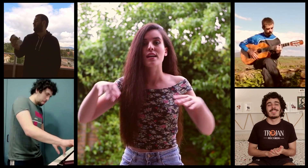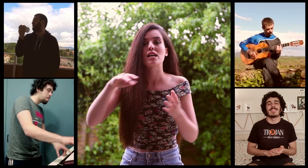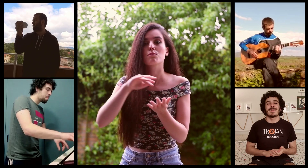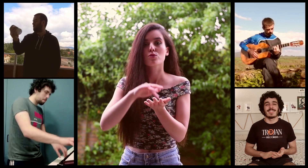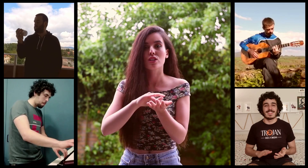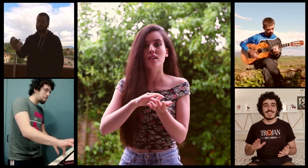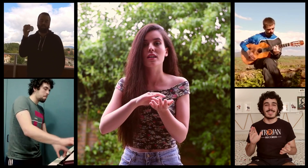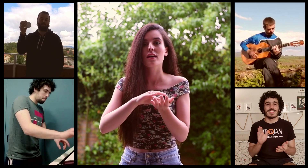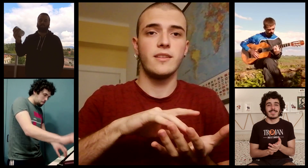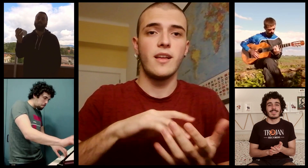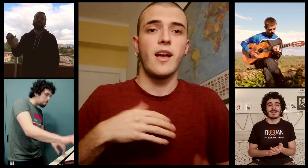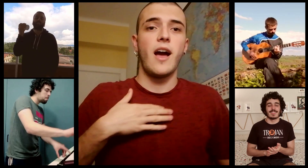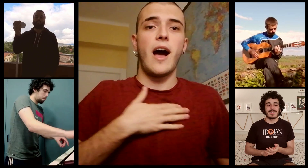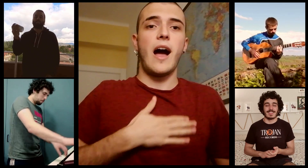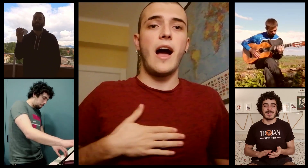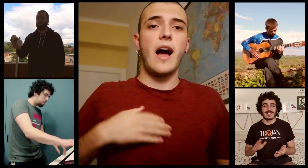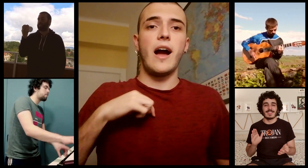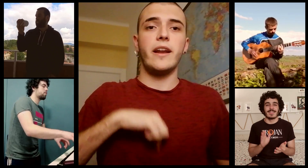euriaz guzti,